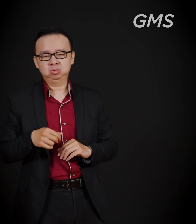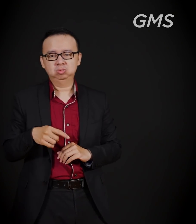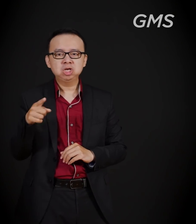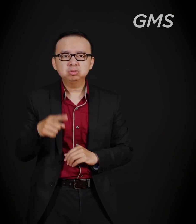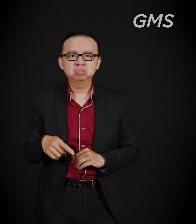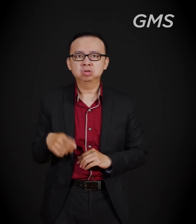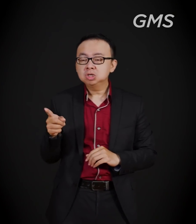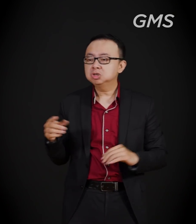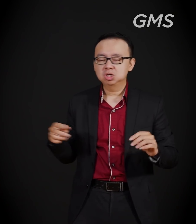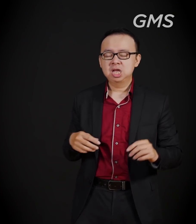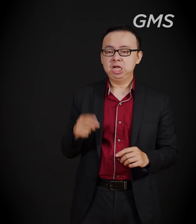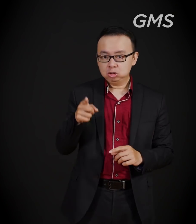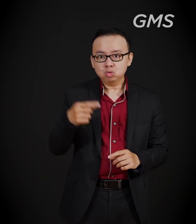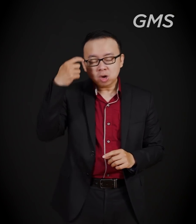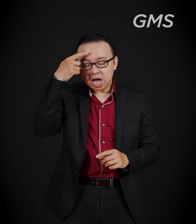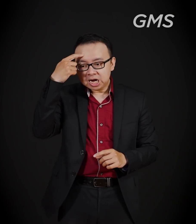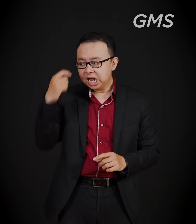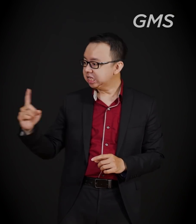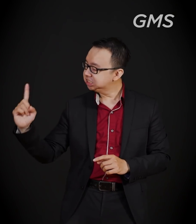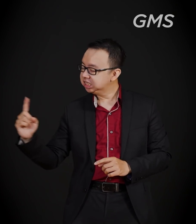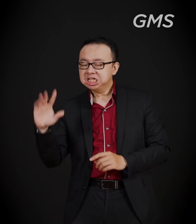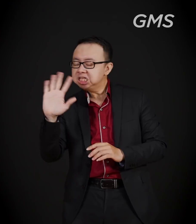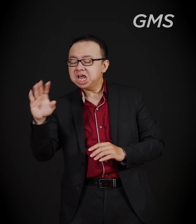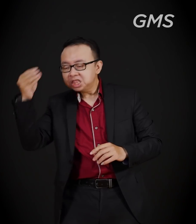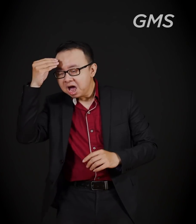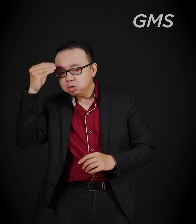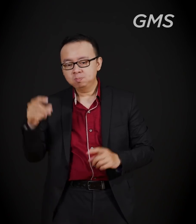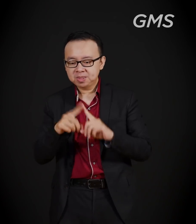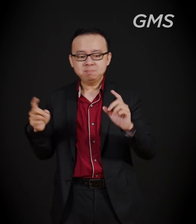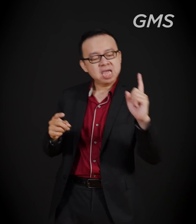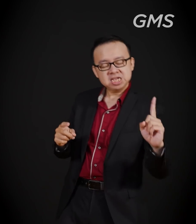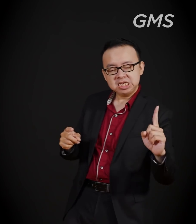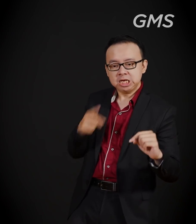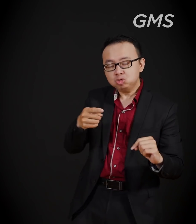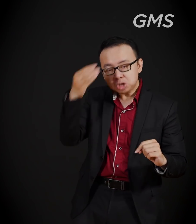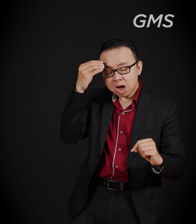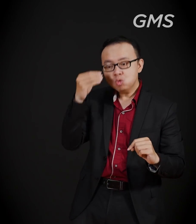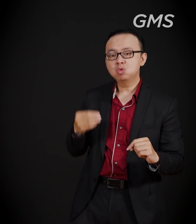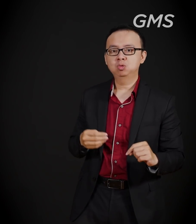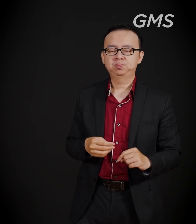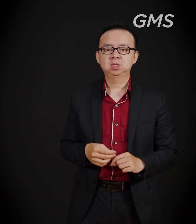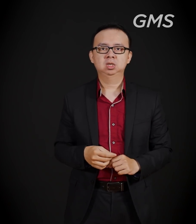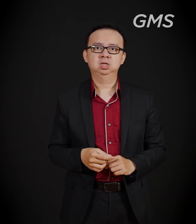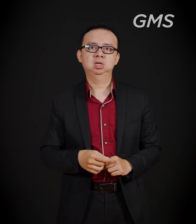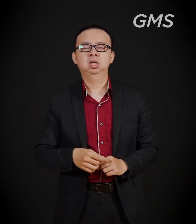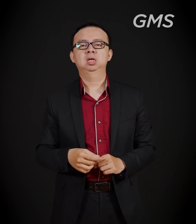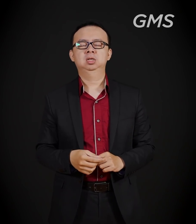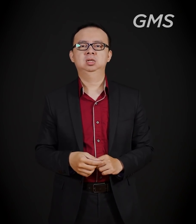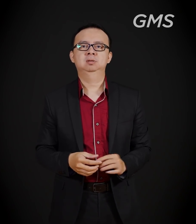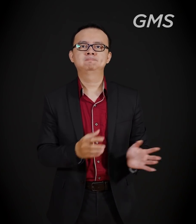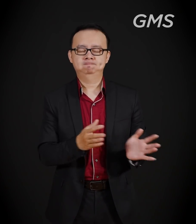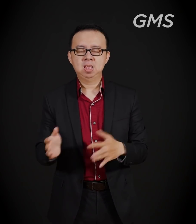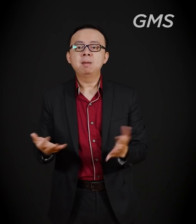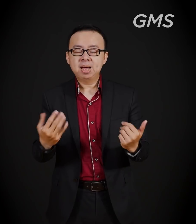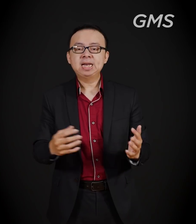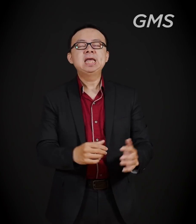Saudaraku yang kasih dalam Tuhan, dia gak ngalamin. Ya kan? Tapi kita yang mengalami, biarkan dia berbicara, sembah Tuhan. Maka Roh Kudus